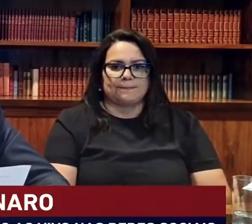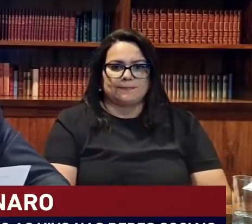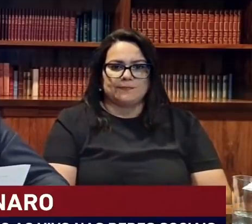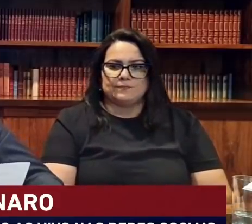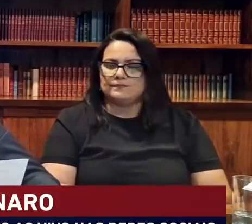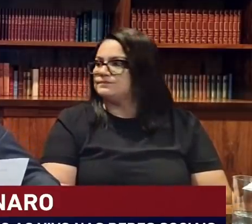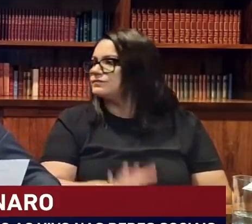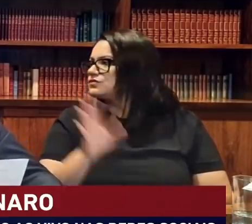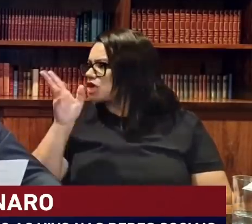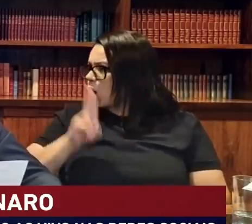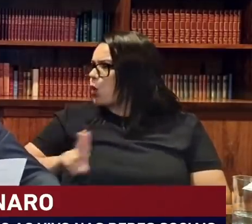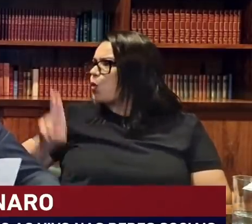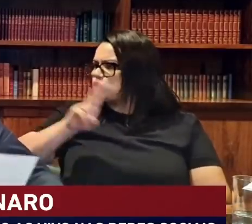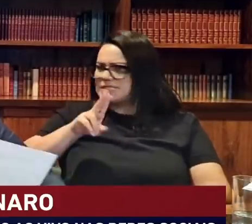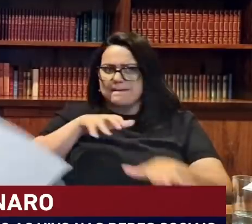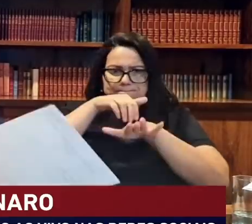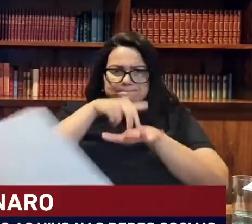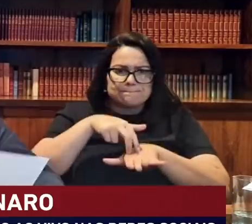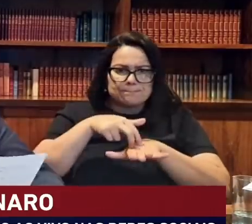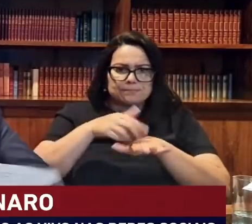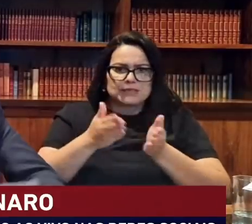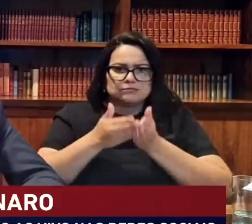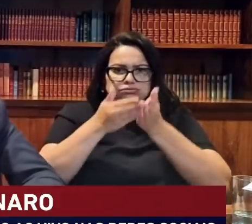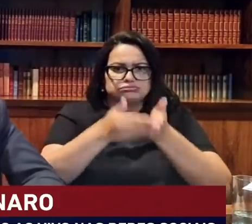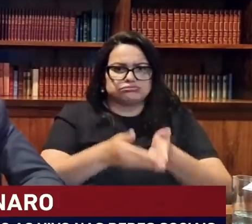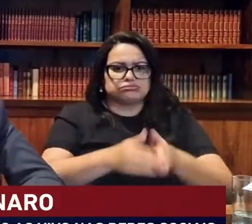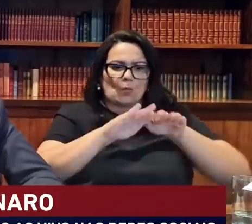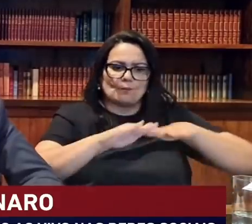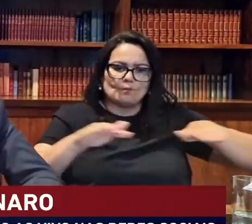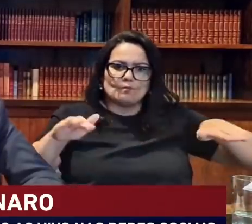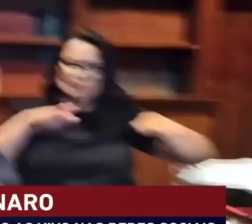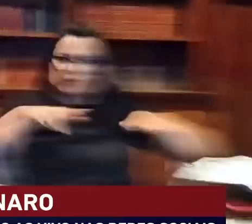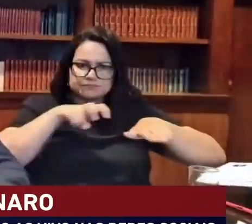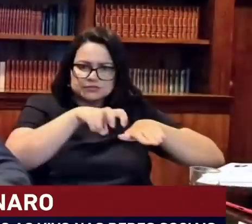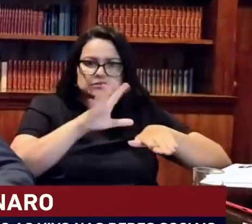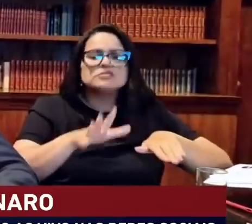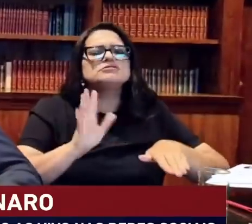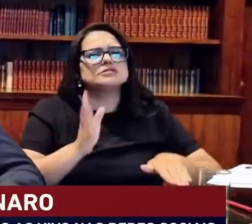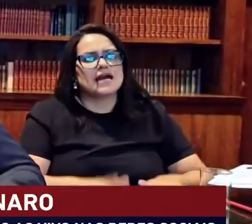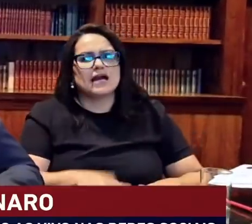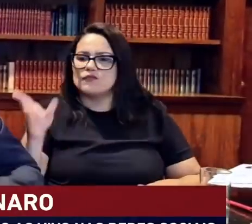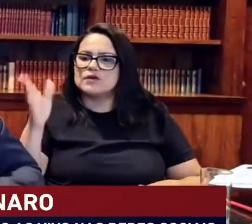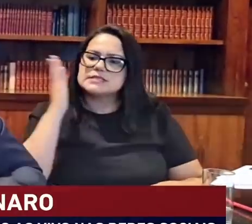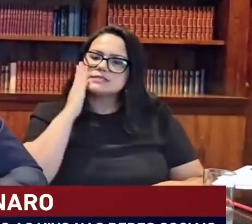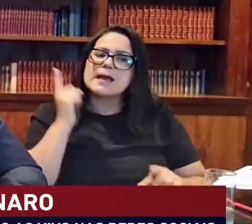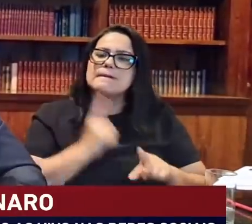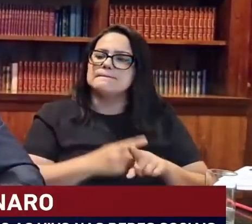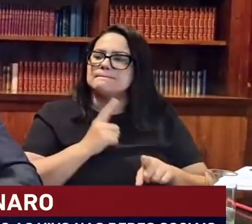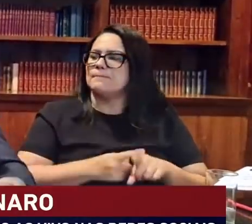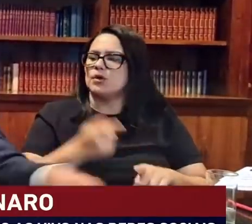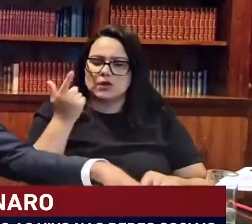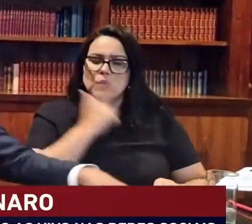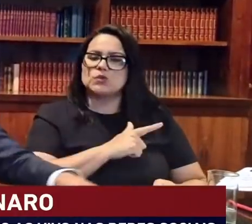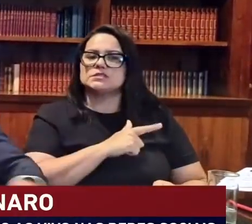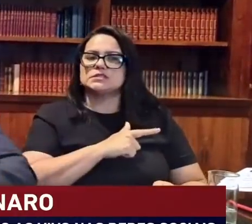Você usou muito balsa, não? Muito, muito, presidente. Presidente, você sabe por que nós fomos eleitos para o Conselho de